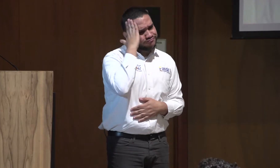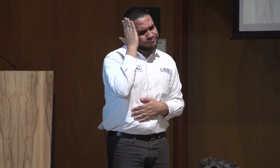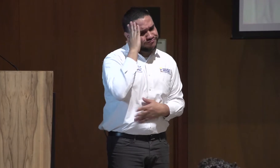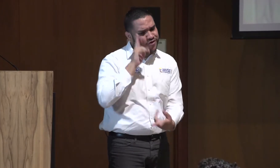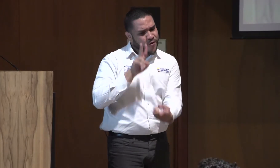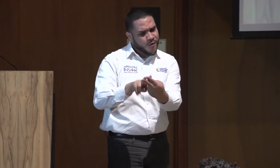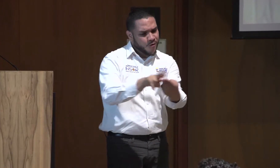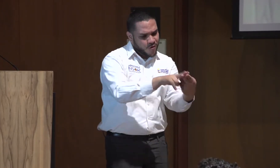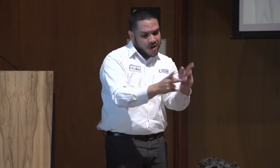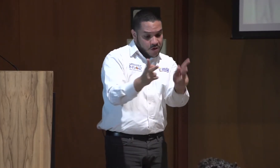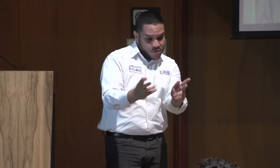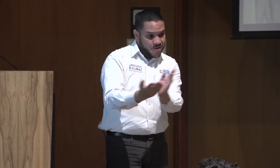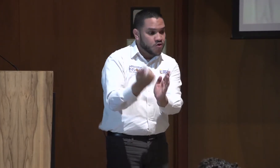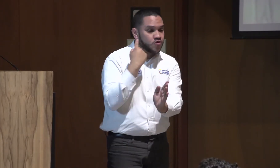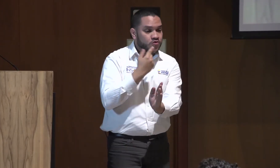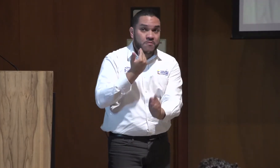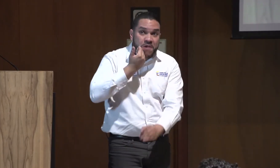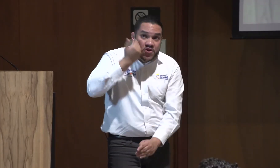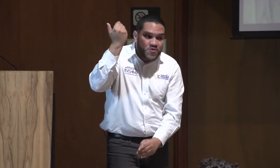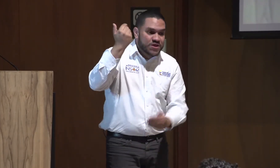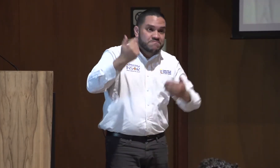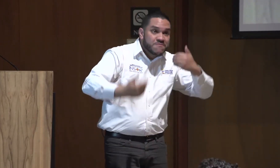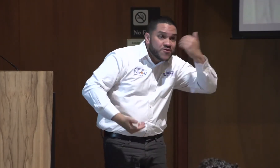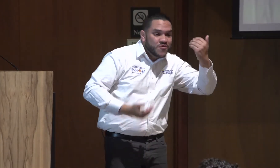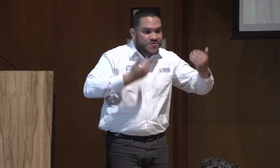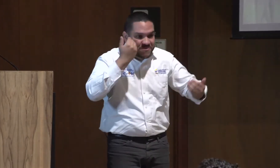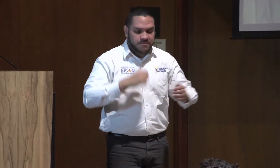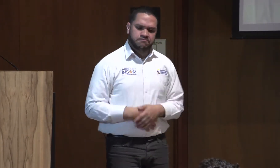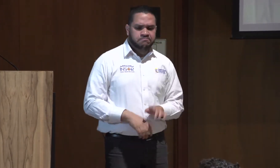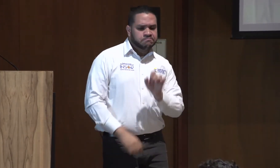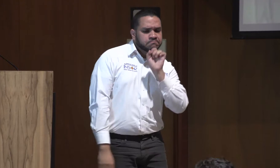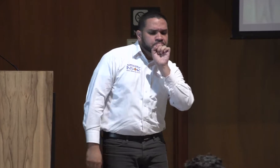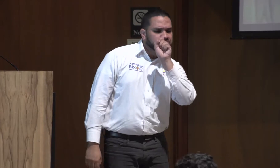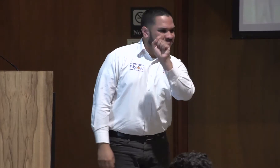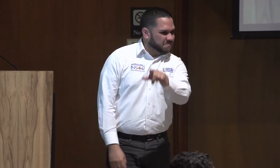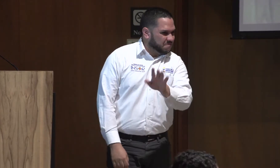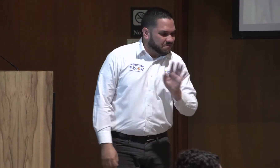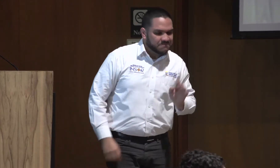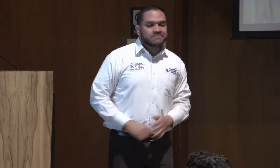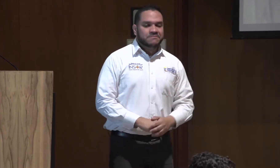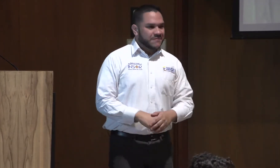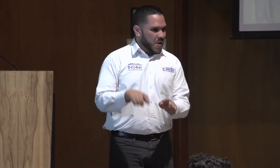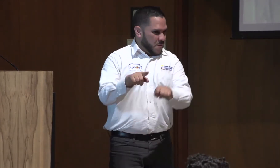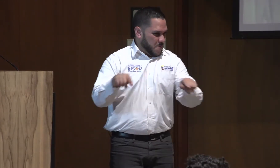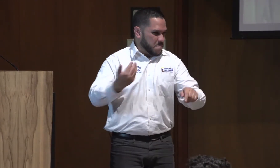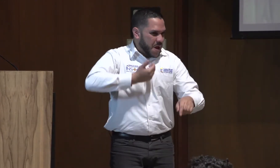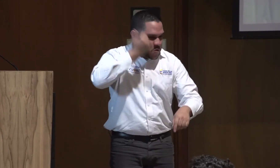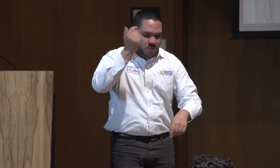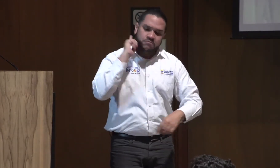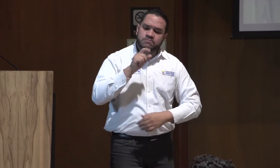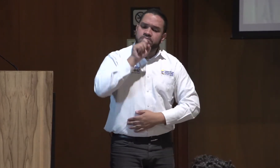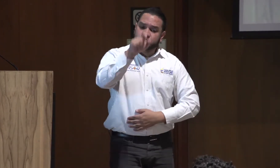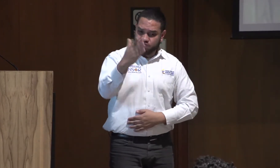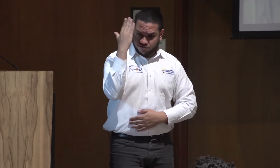sordos, adultos, si uno les pregunta, por ejemplo, en el momento histórico le preguntamos, ¿quién